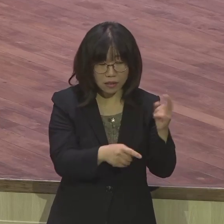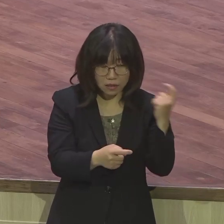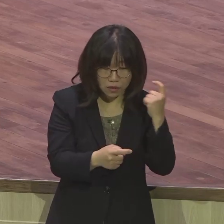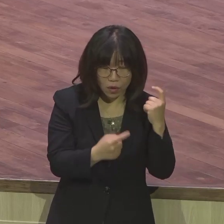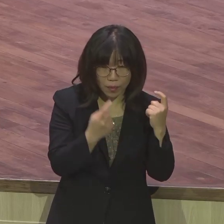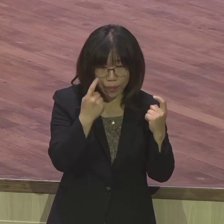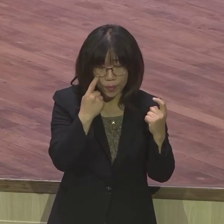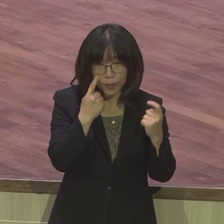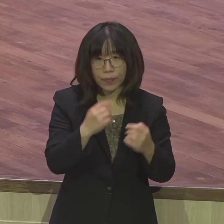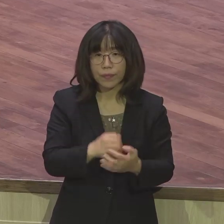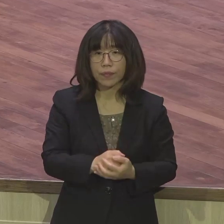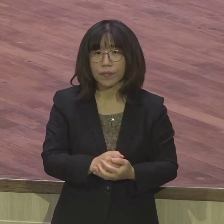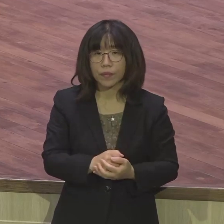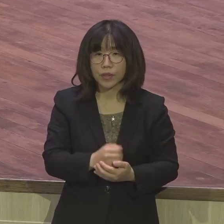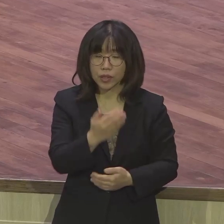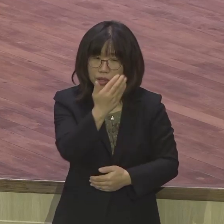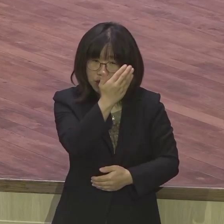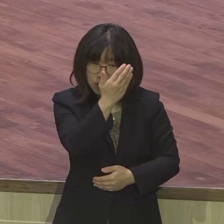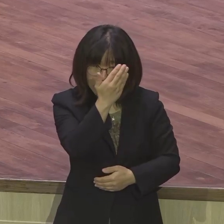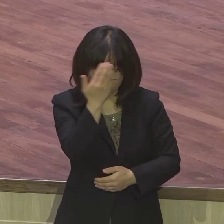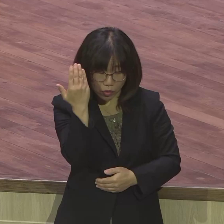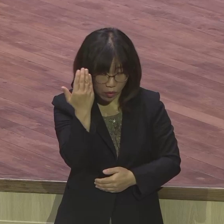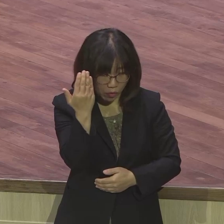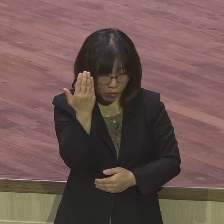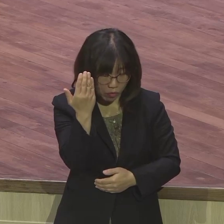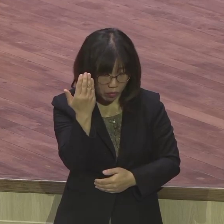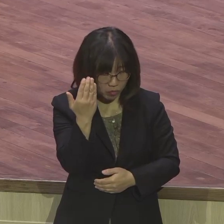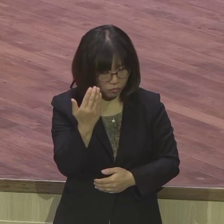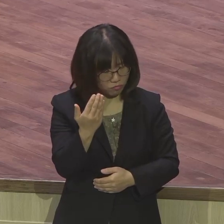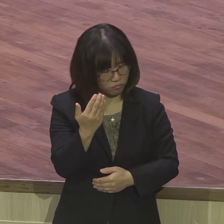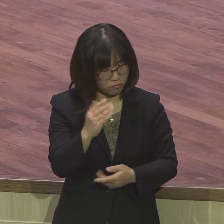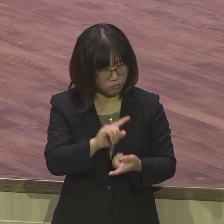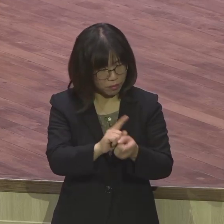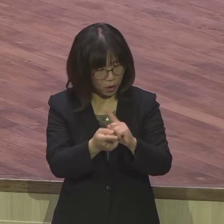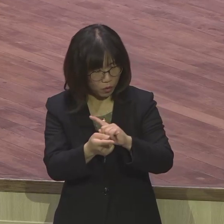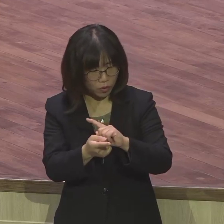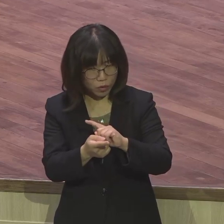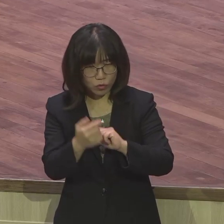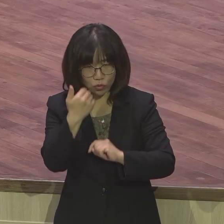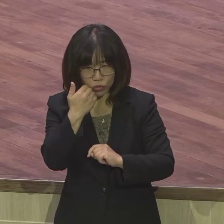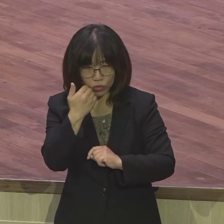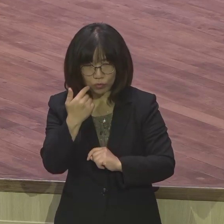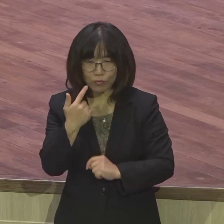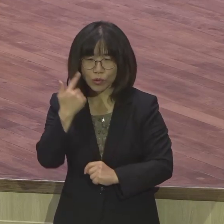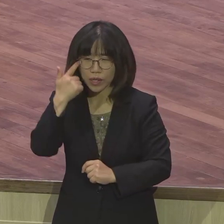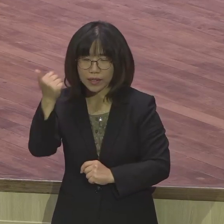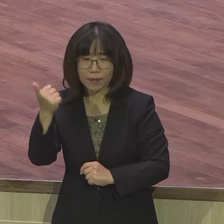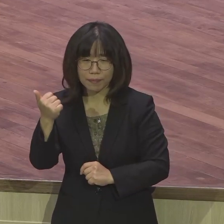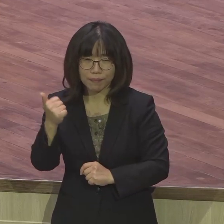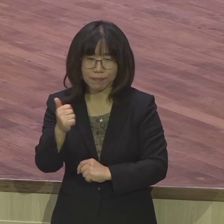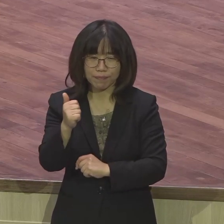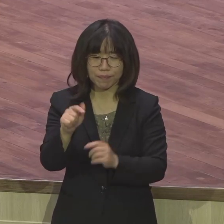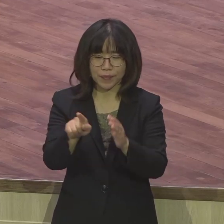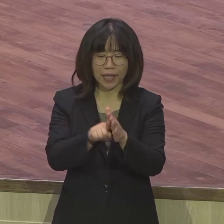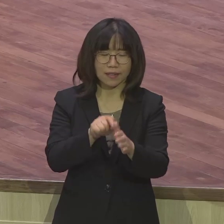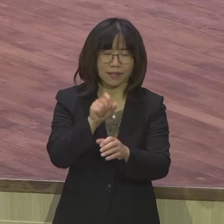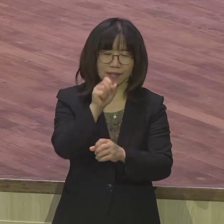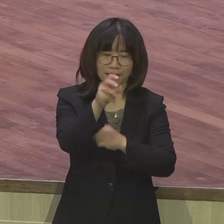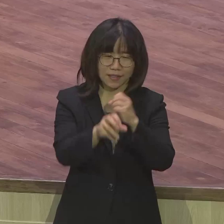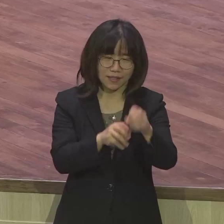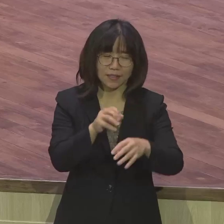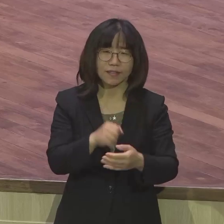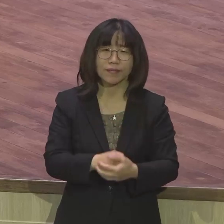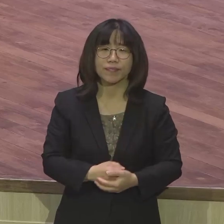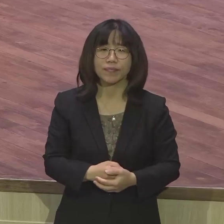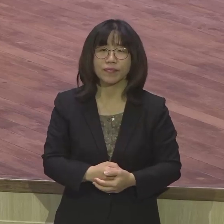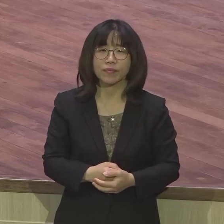세웠는데 갑자기 현지 목사님을 바꿨어요. 선교사님이. 그래가지고 이제 그 목사님 집회하기 전에